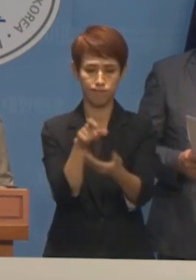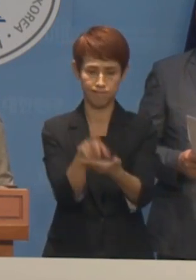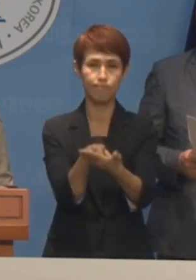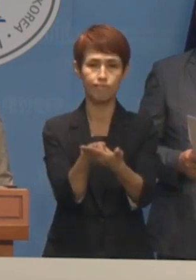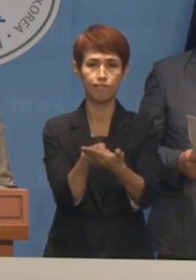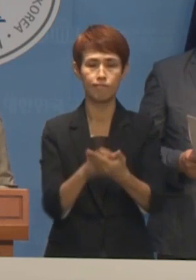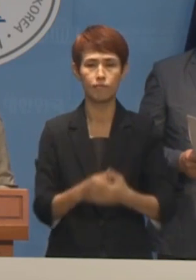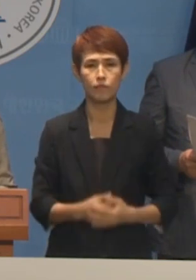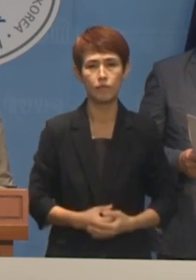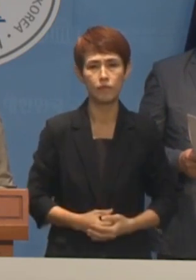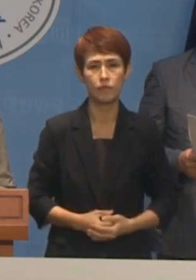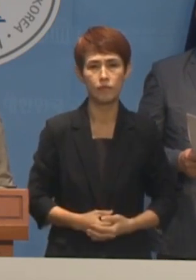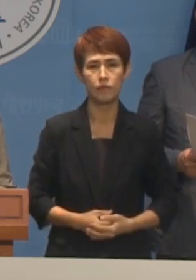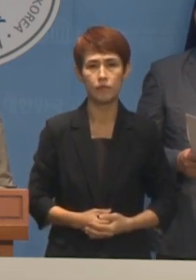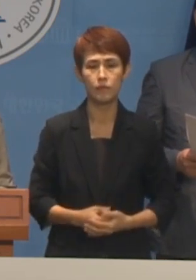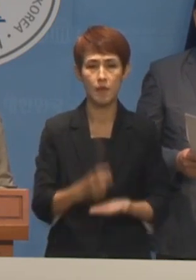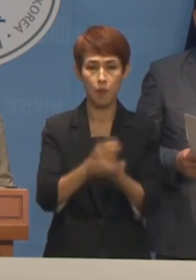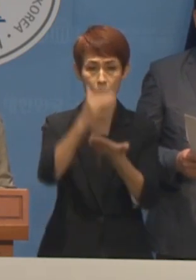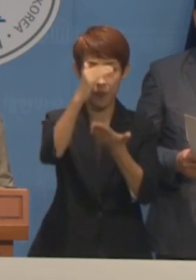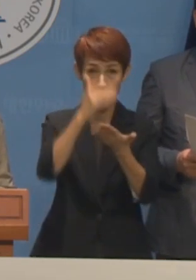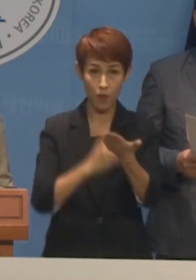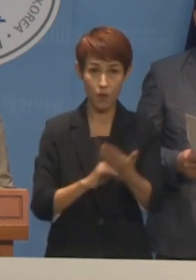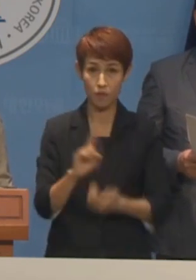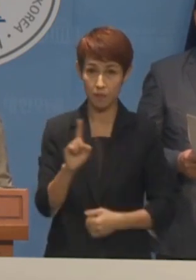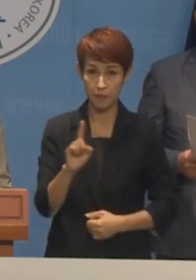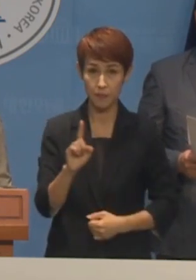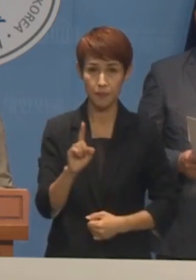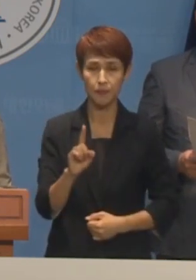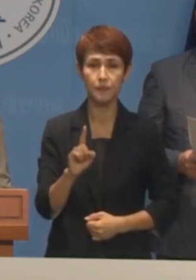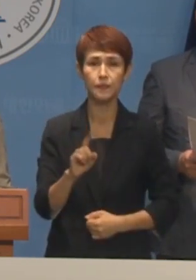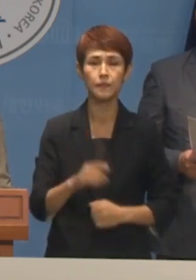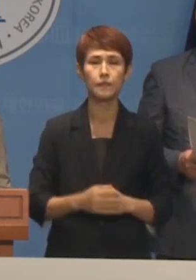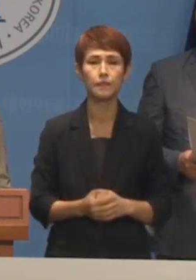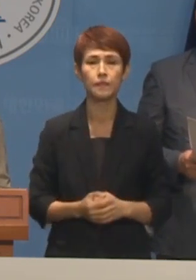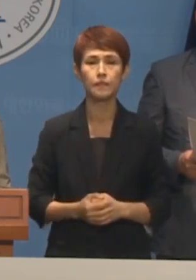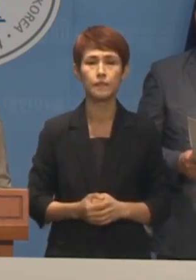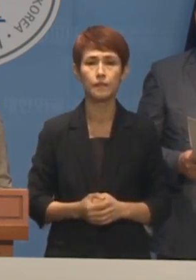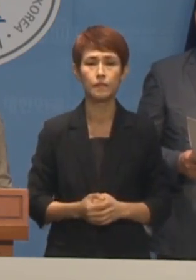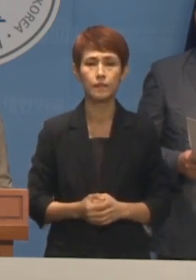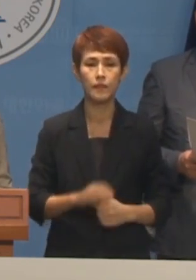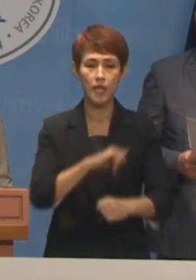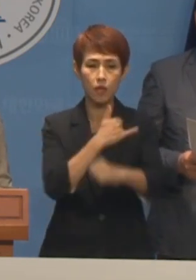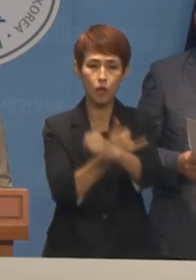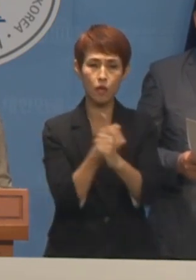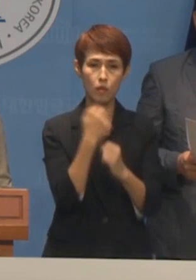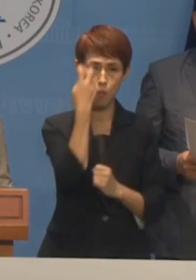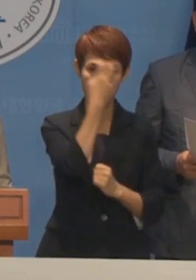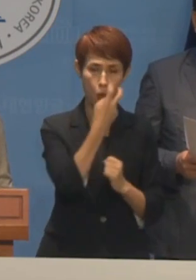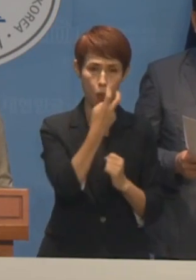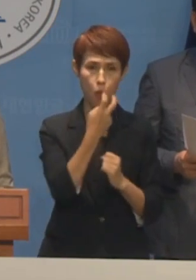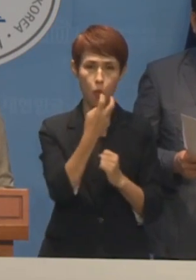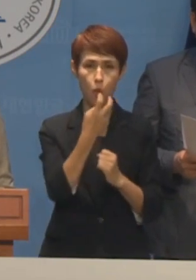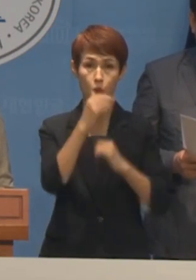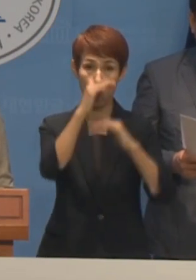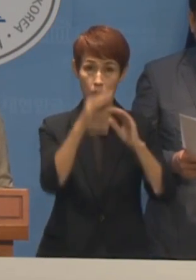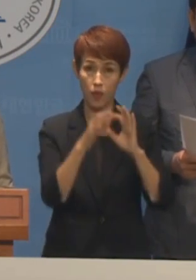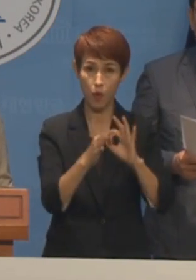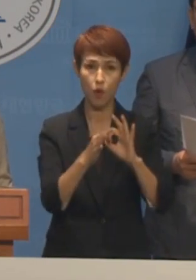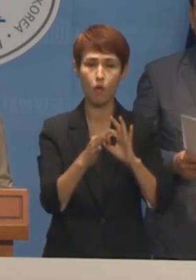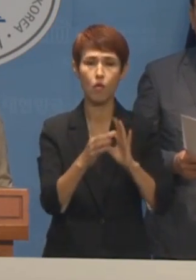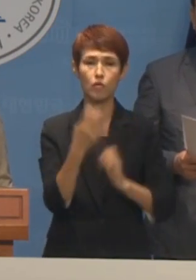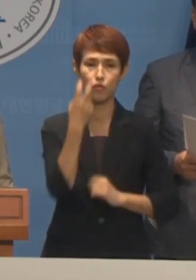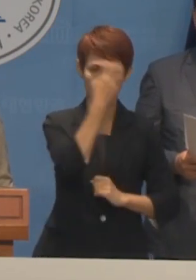명시했습니다. 제정안 명칭에서도 확인할 수 있듯이 제정안이 규정한 인권 보호 의무 규정은 크게